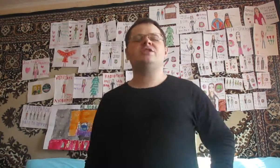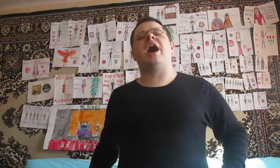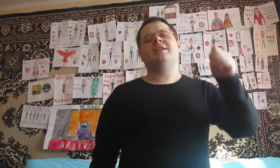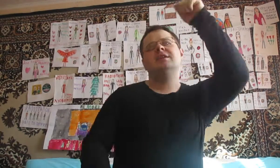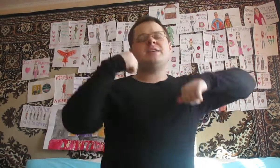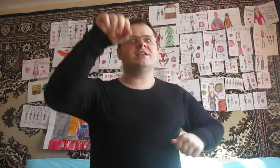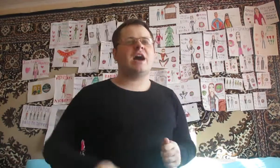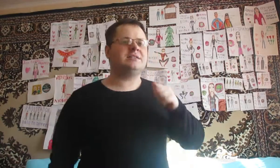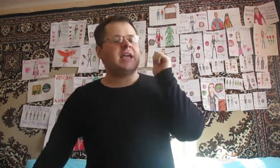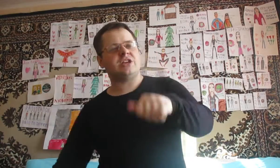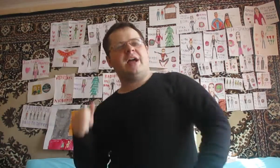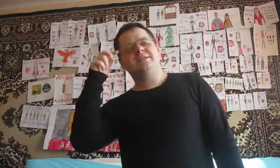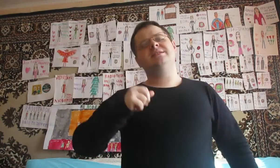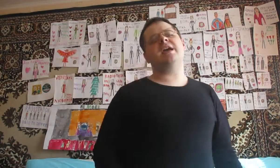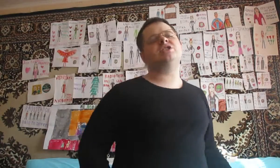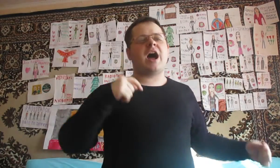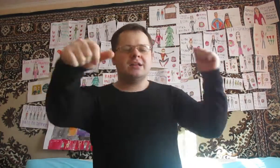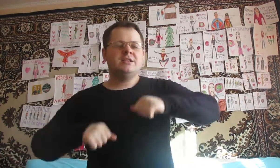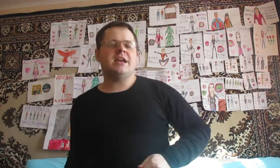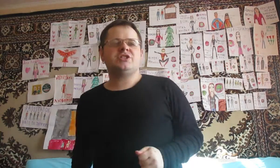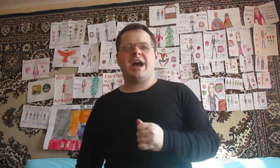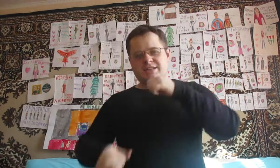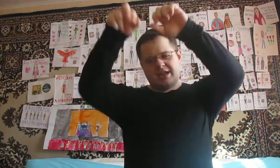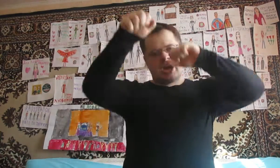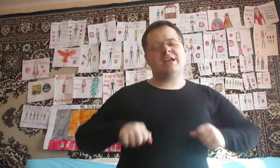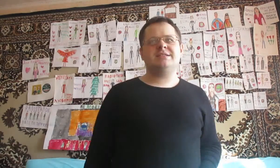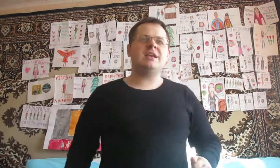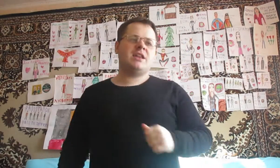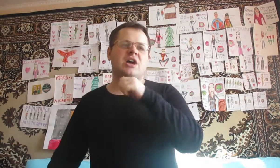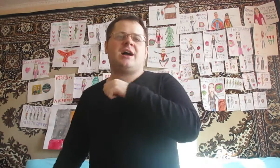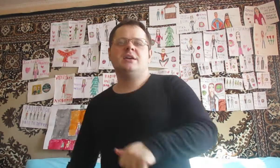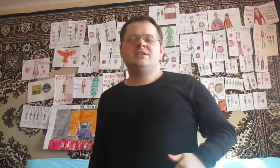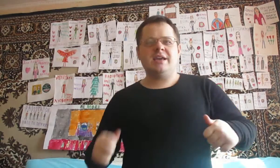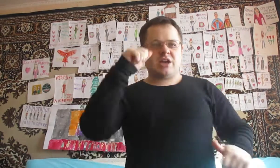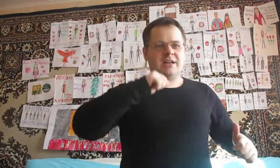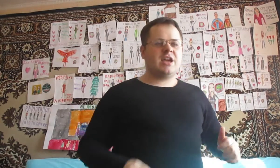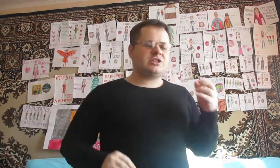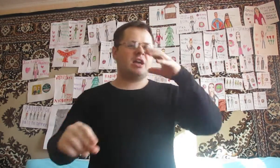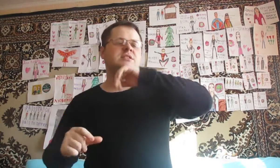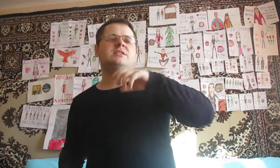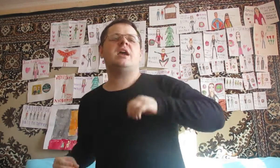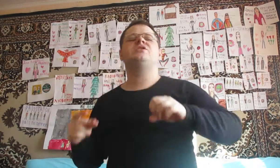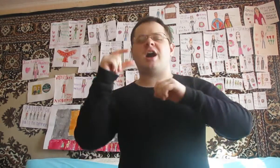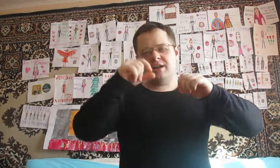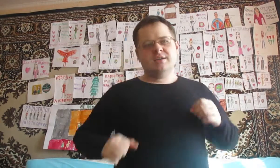danger. Danger, danger is danger. Danger, danger is danger. Danger, danger is danger.